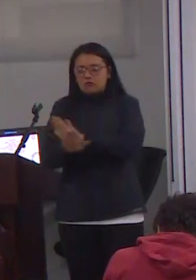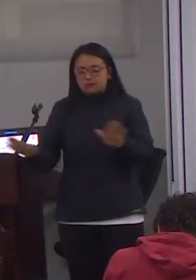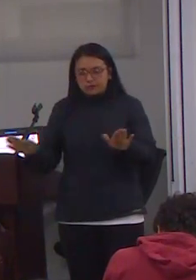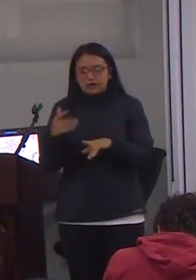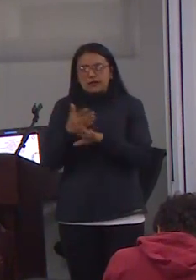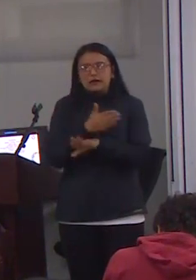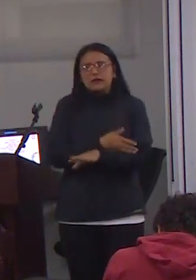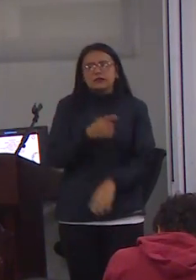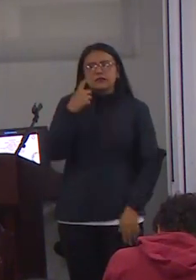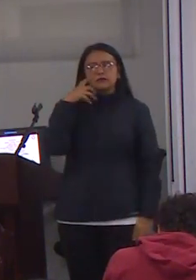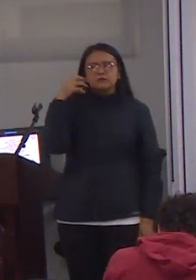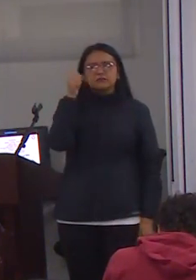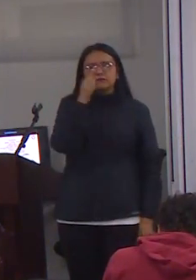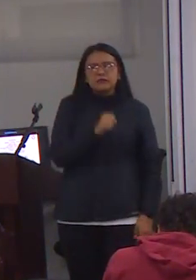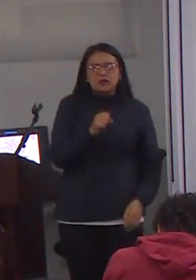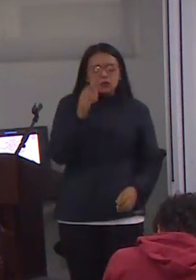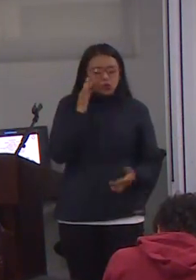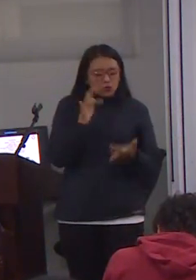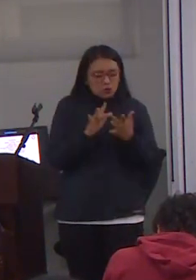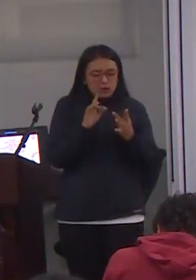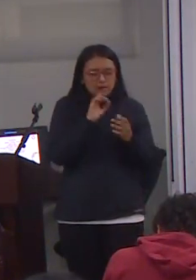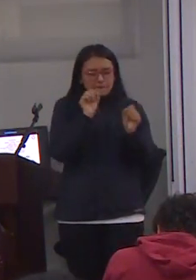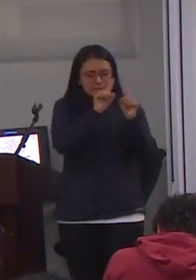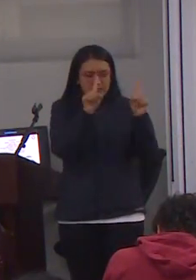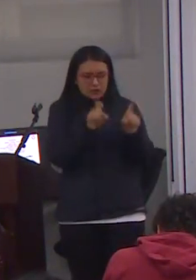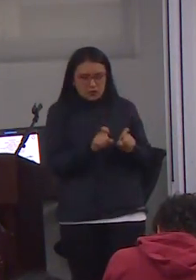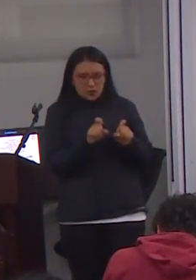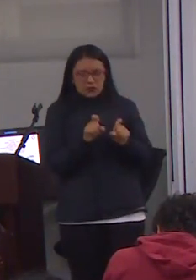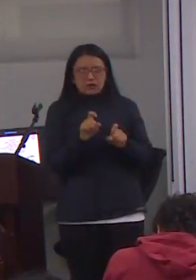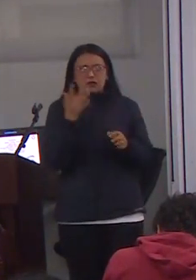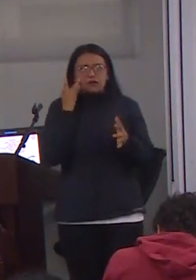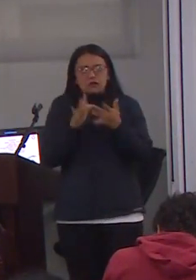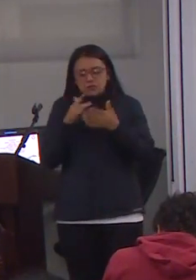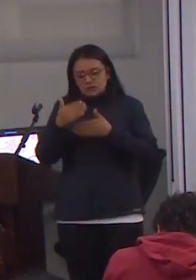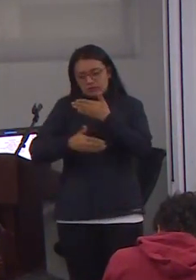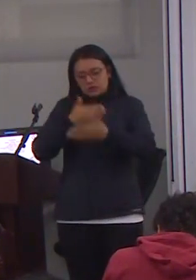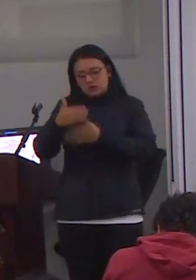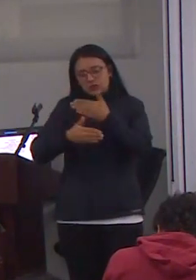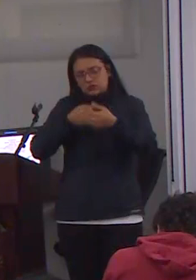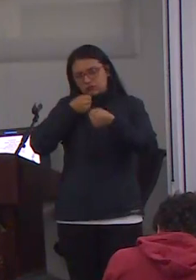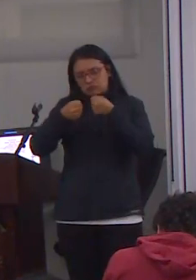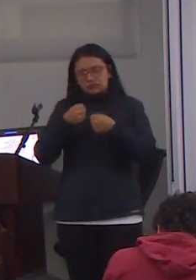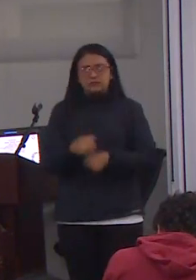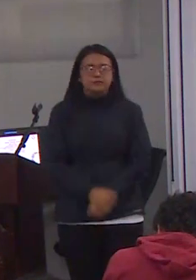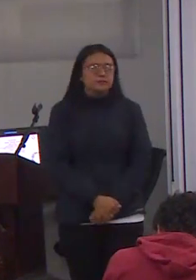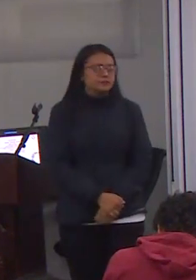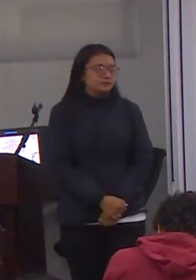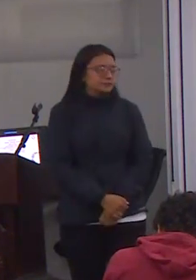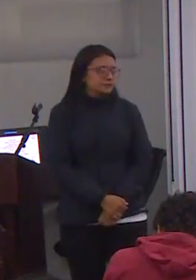que hemos identificado el diseño de la pregunta y el diseño del proceso de entrevista